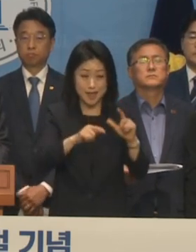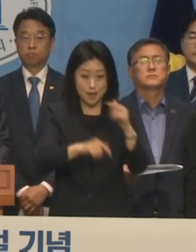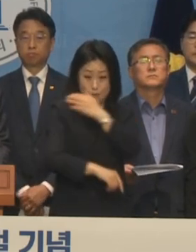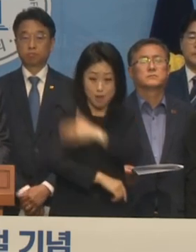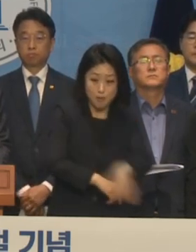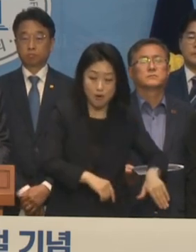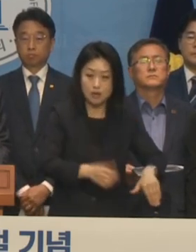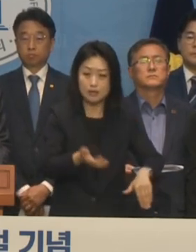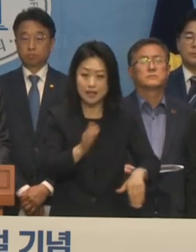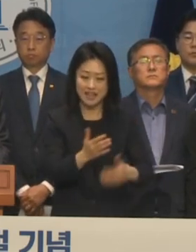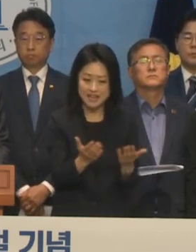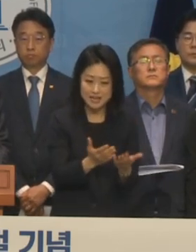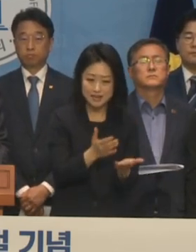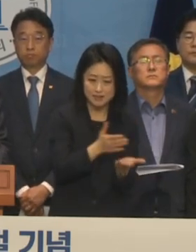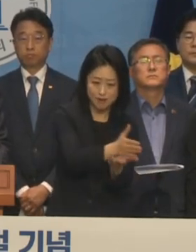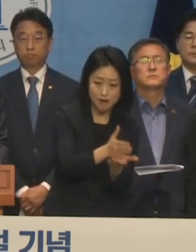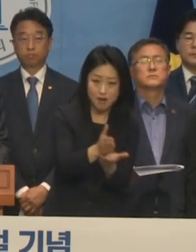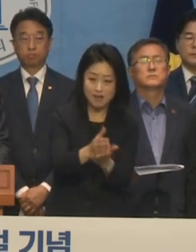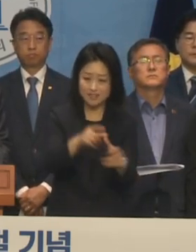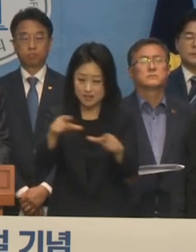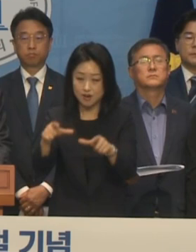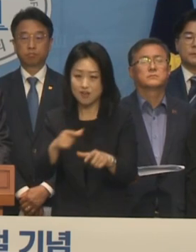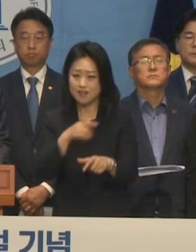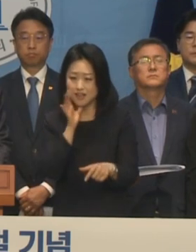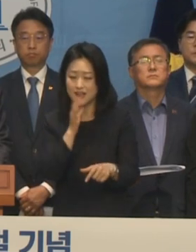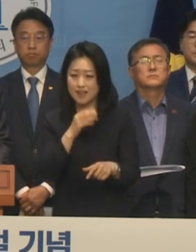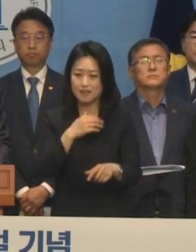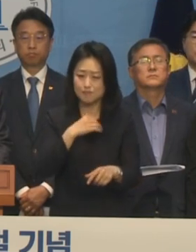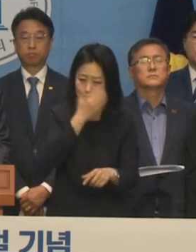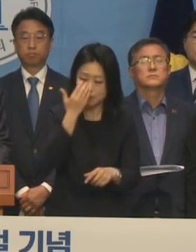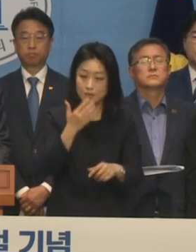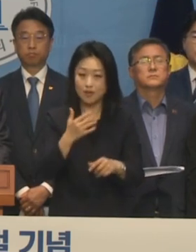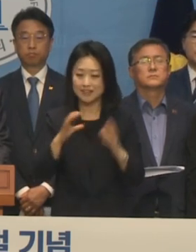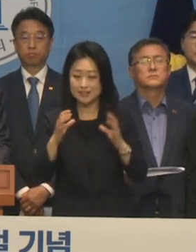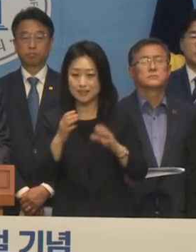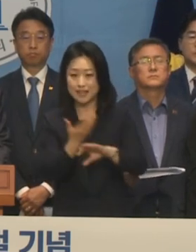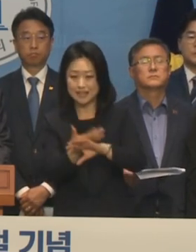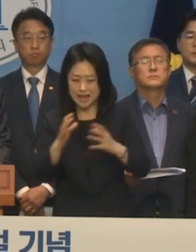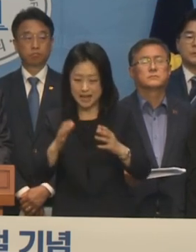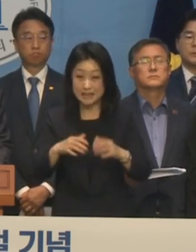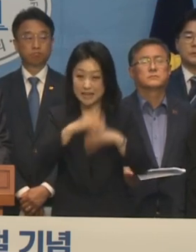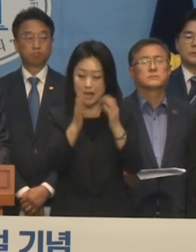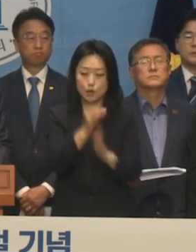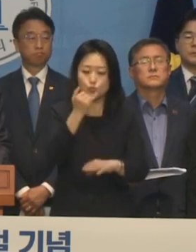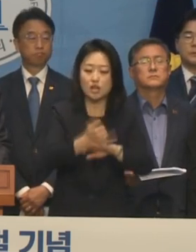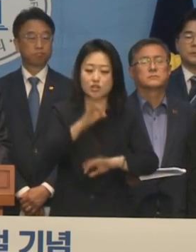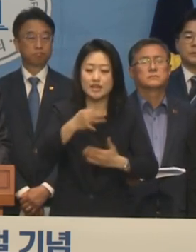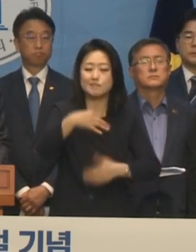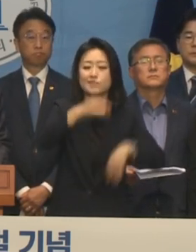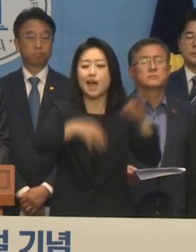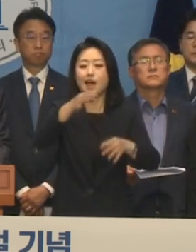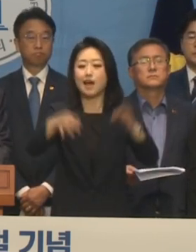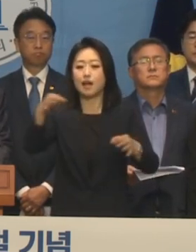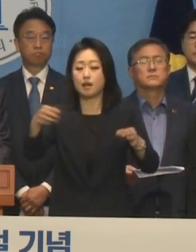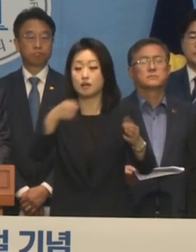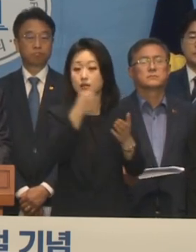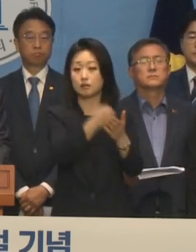지역별, 업종별, 연령별, 심지어는 국적에 따라 최저임금 차등 적용을 꾀했습니다.